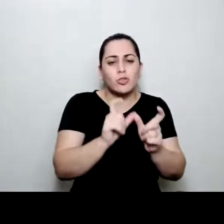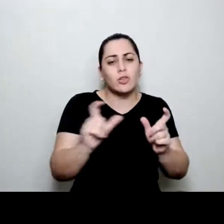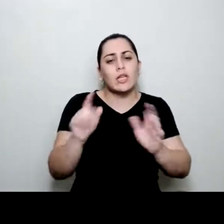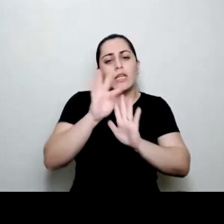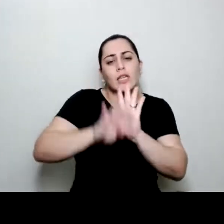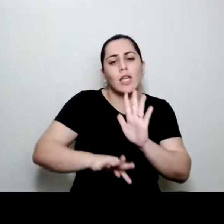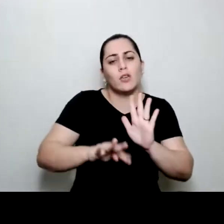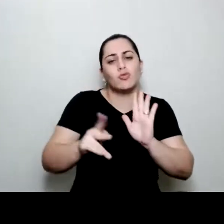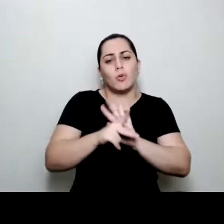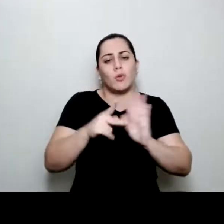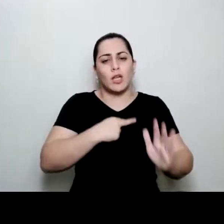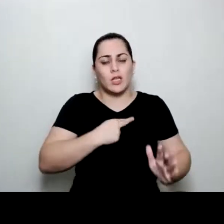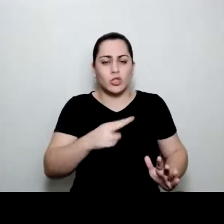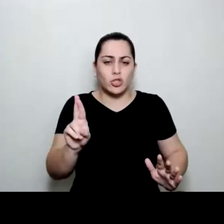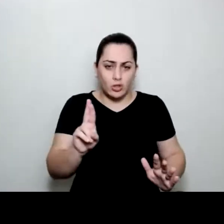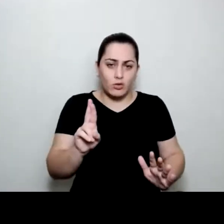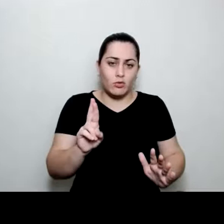religiosos produzidos por esses